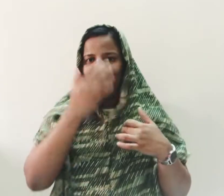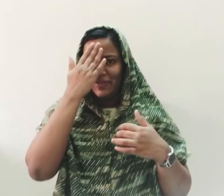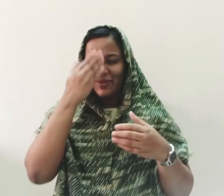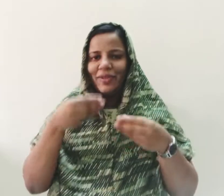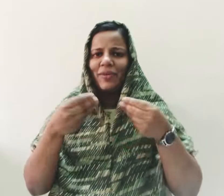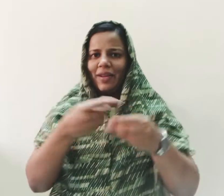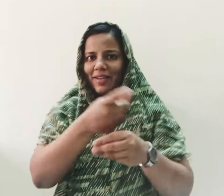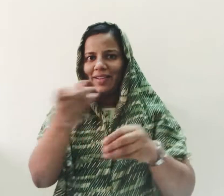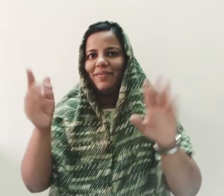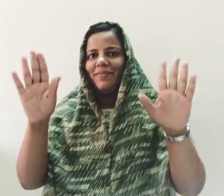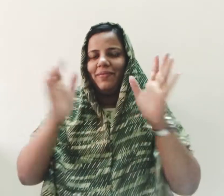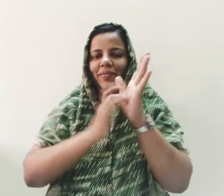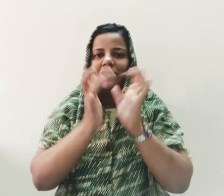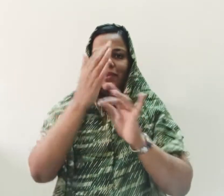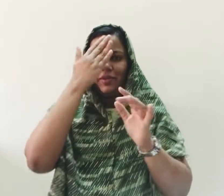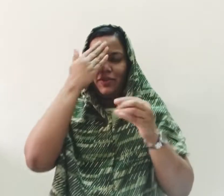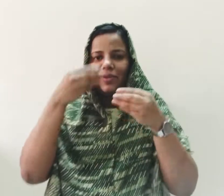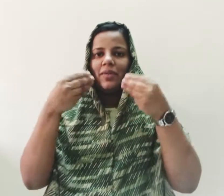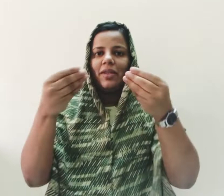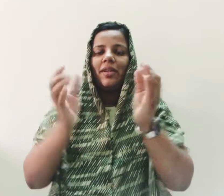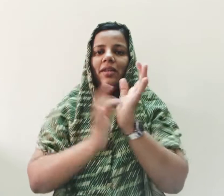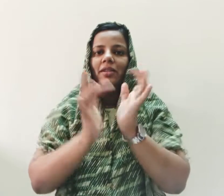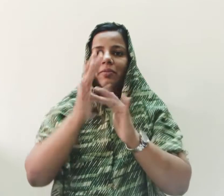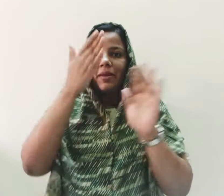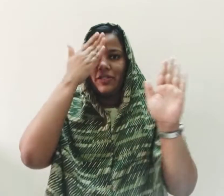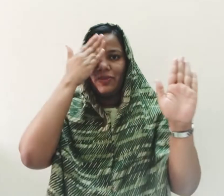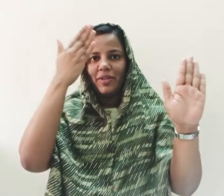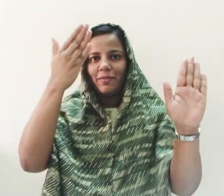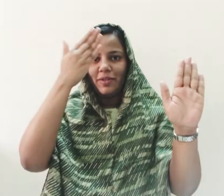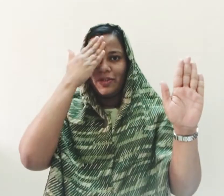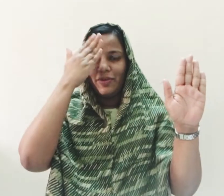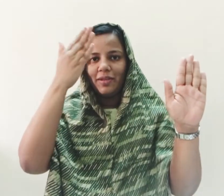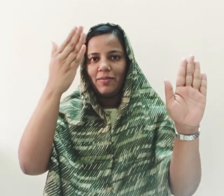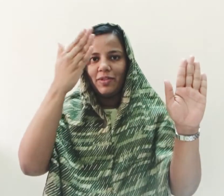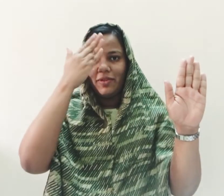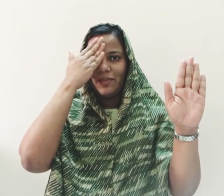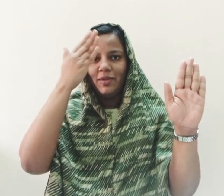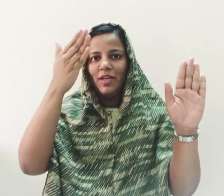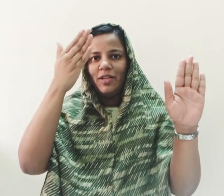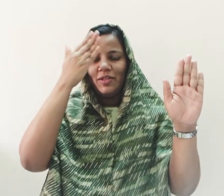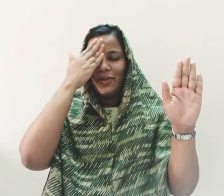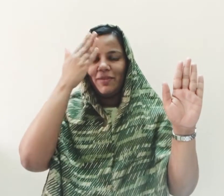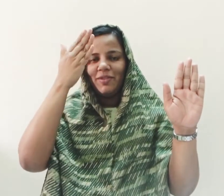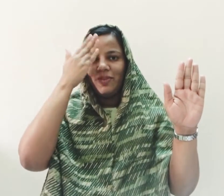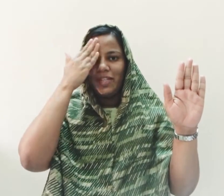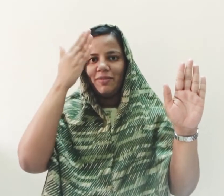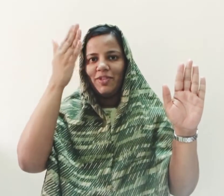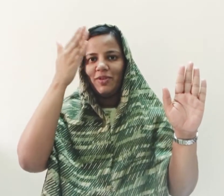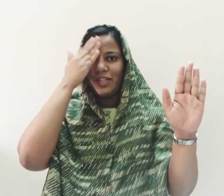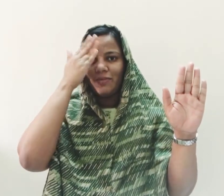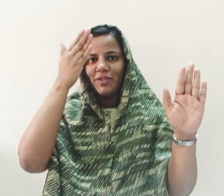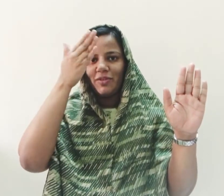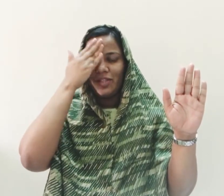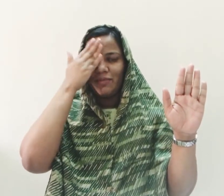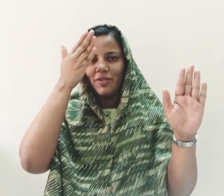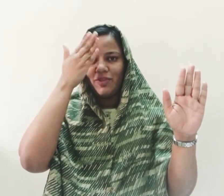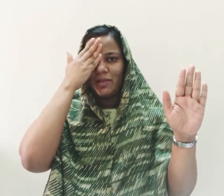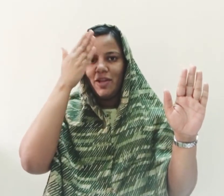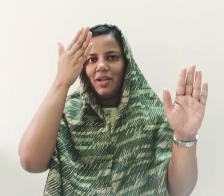ചെയ്യാം. കരങ്ങളൊക്കെ ഉയർത്തിയൊന്ന് സ്തോത്രം പറഞ്ഞ് സ്തോത്രമപ്പാ, സ്തോത്രമപ്പാ, സ്തോത്രമപ്പാ, സ്തോത്രം, സ്തോത്രം, സ്തോത്രം, സ്തോത്രം, സ്തോത്രം,